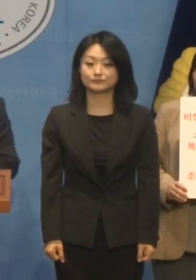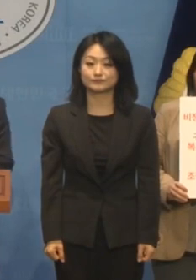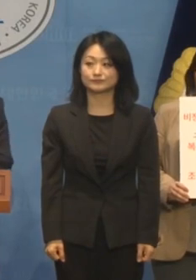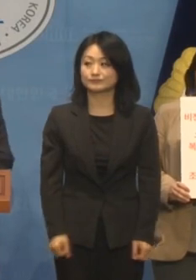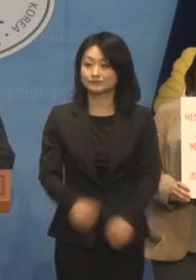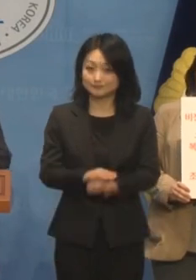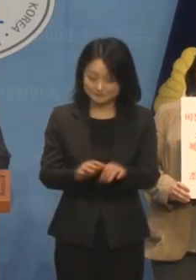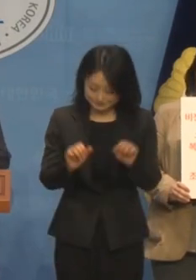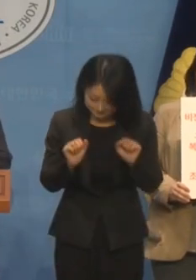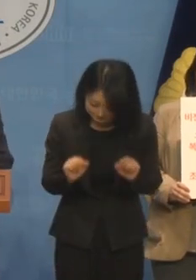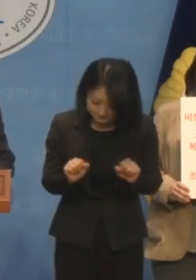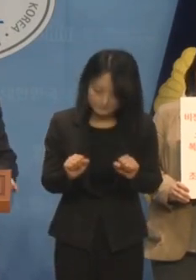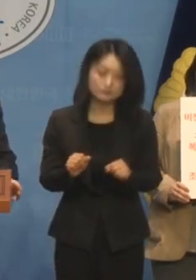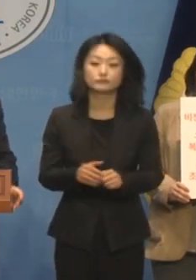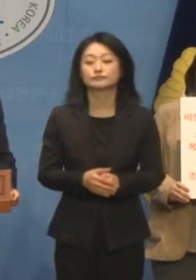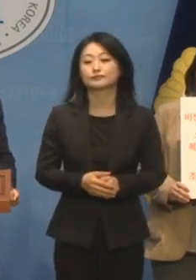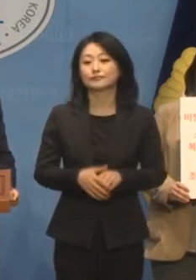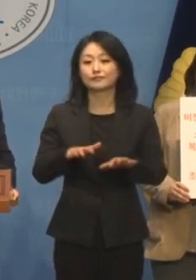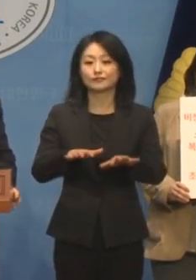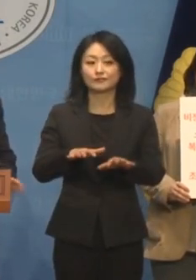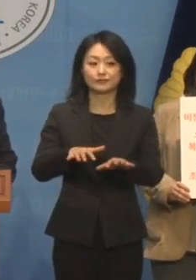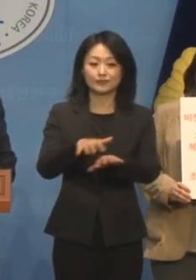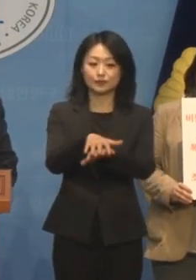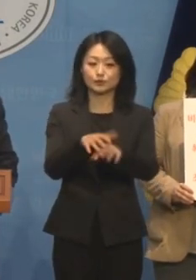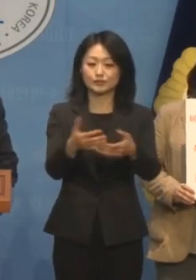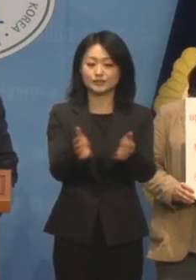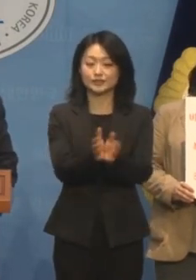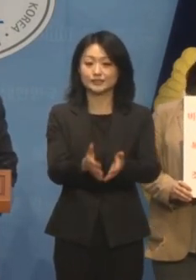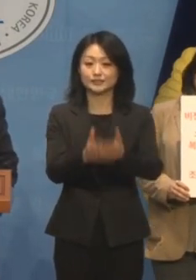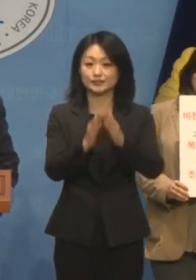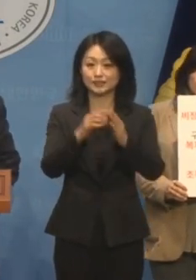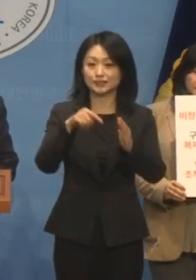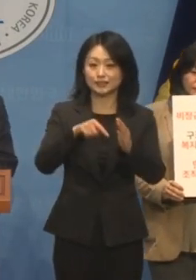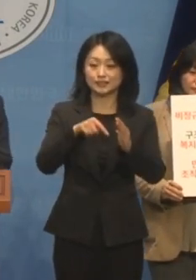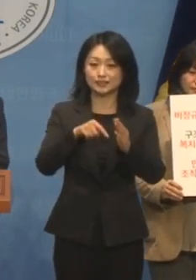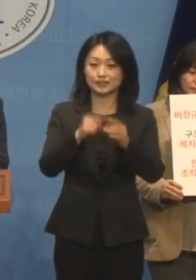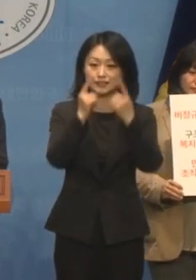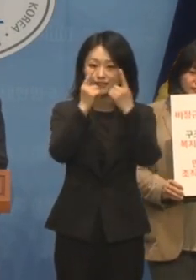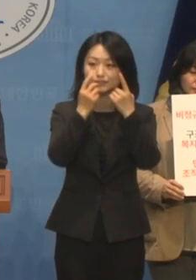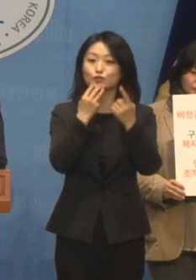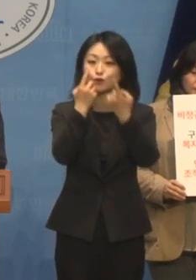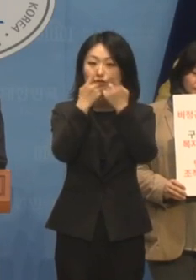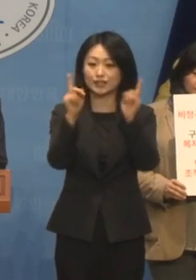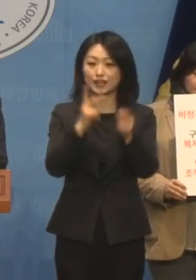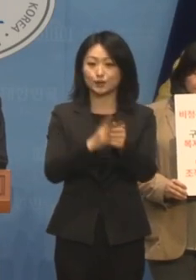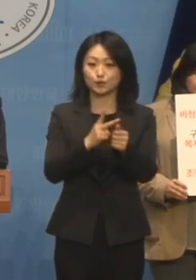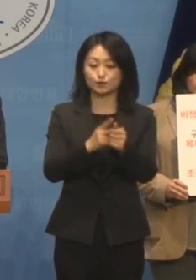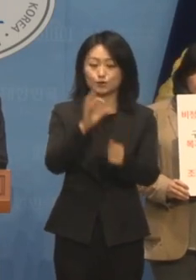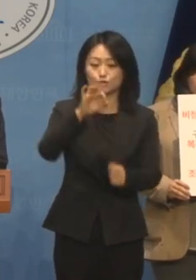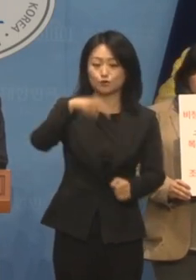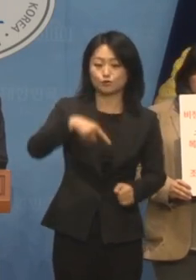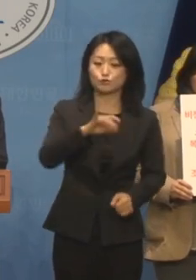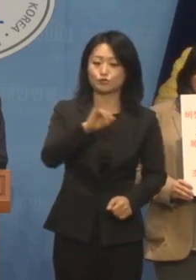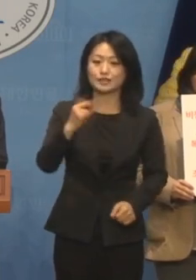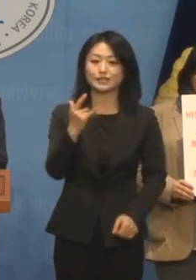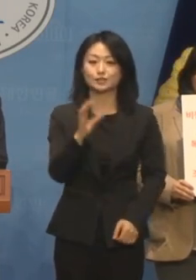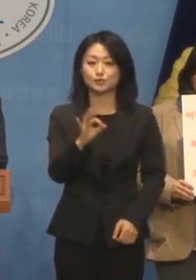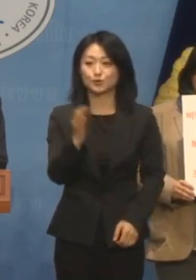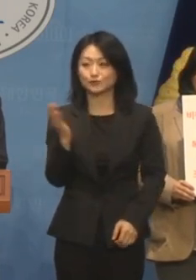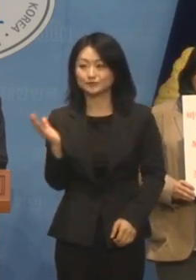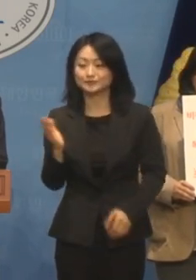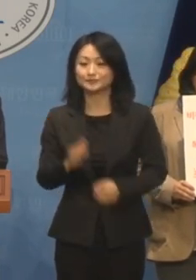네, 안녕하세요. 이 공대위 위원장을 맡은 서울대학교의 우희종 교수입니다. 사실 수의과대학에